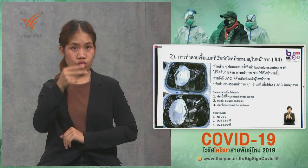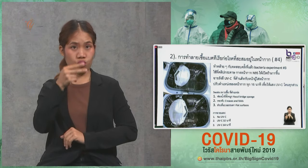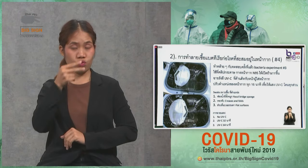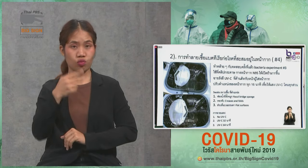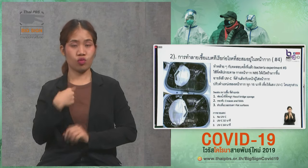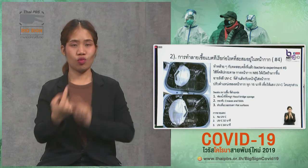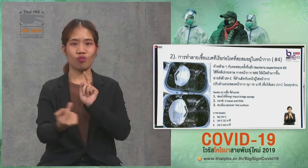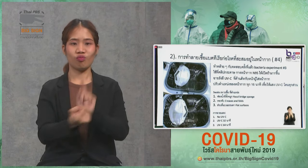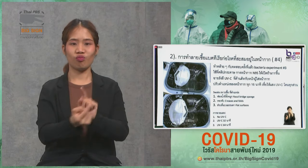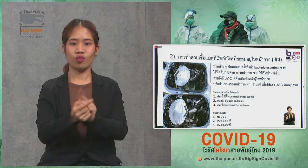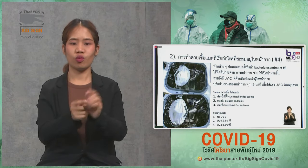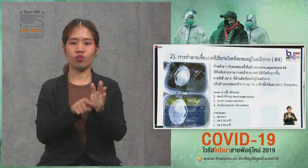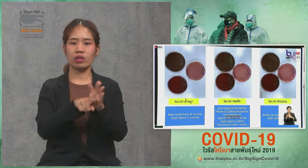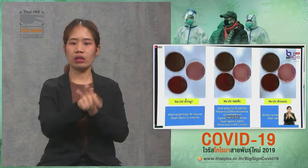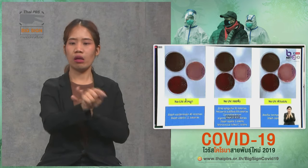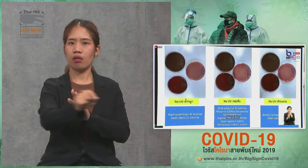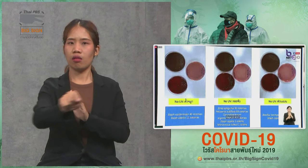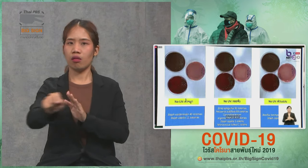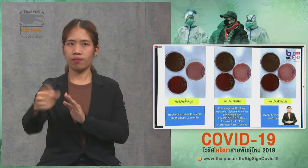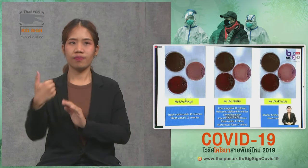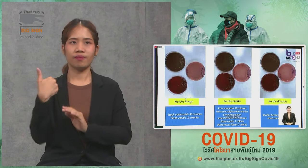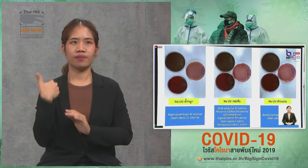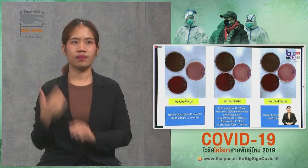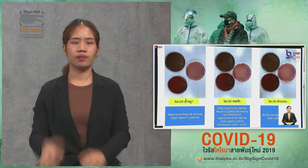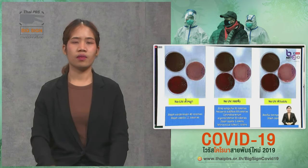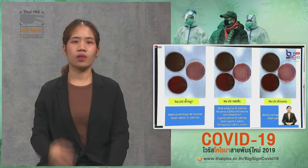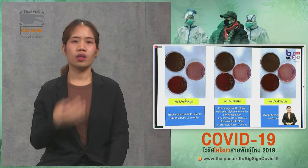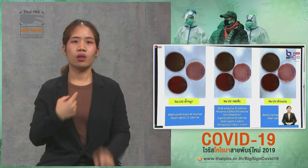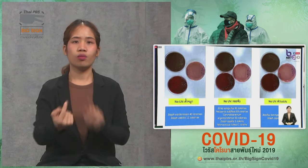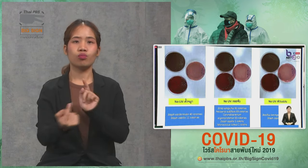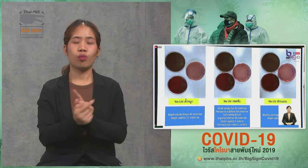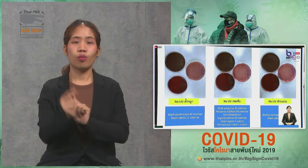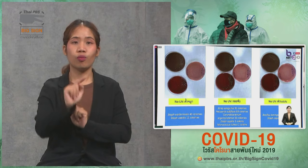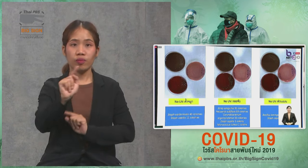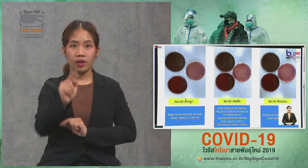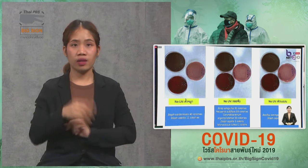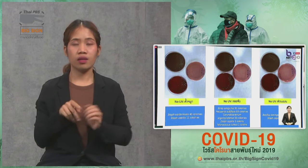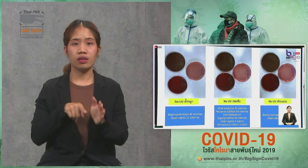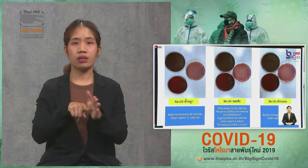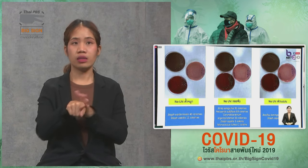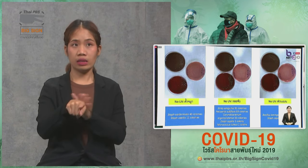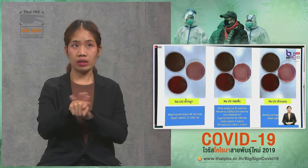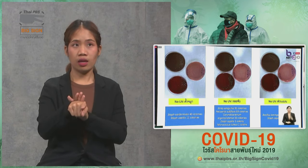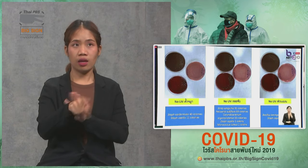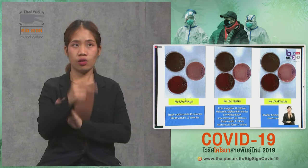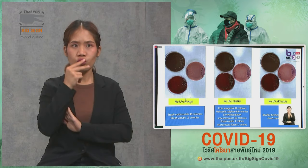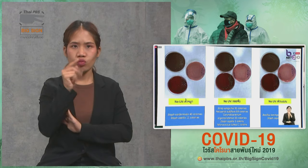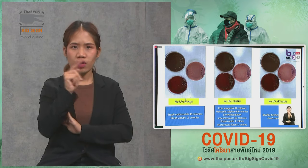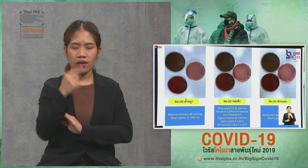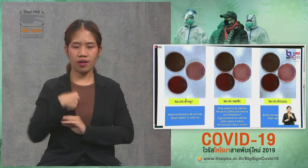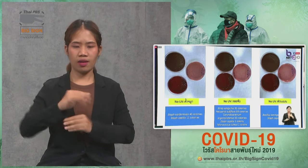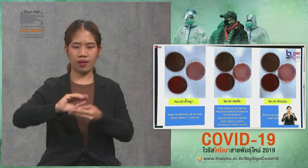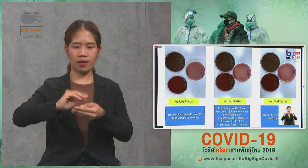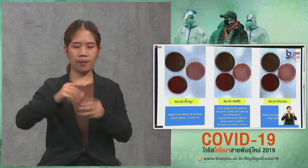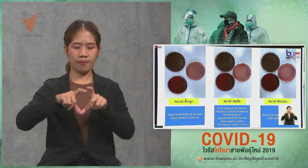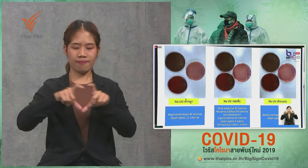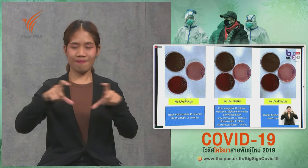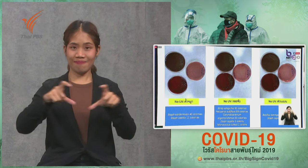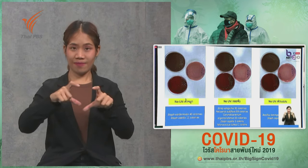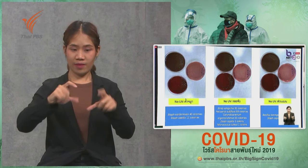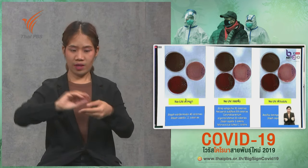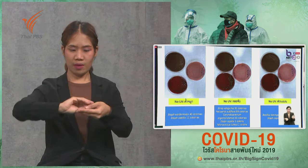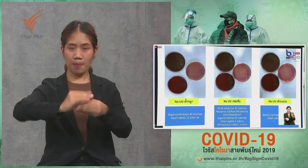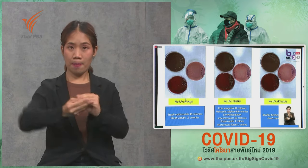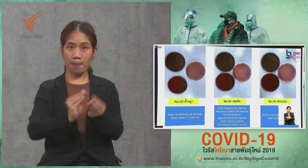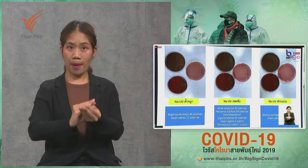ชื้อจากที่ต่างๆนะครับต่อครับจะพบว่าเชื้อเนี่ยแอบอยู่ตรงรอยพับนะครับของหน้ากากนะตร